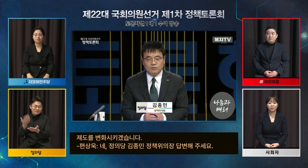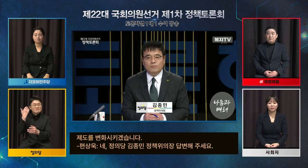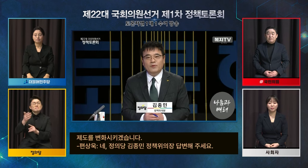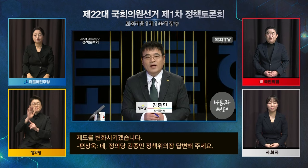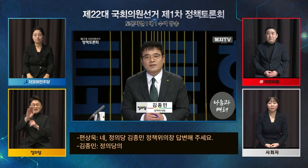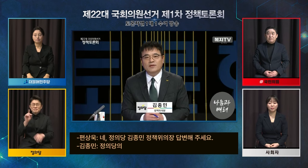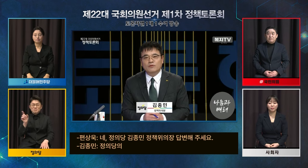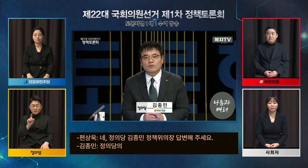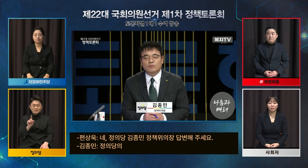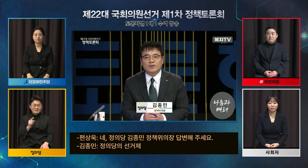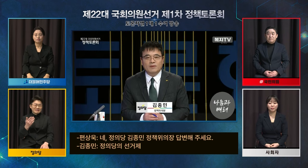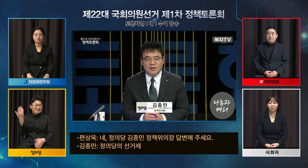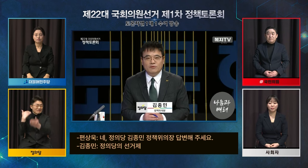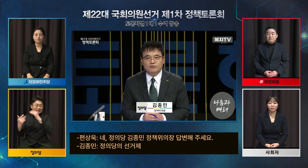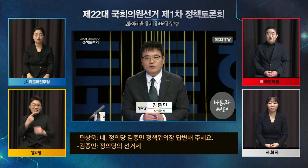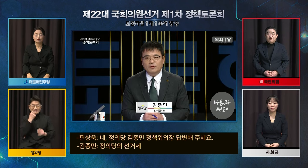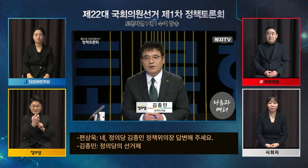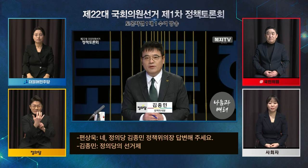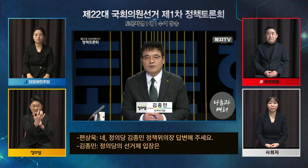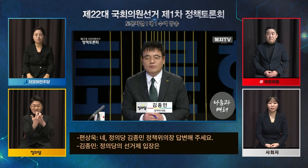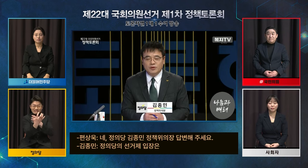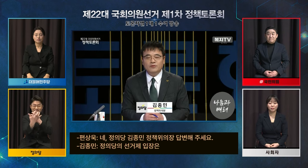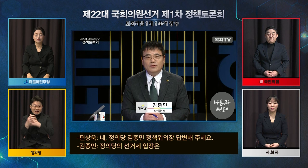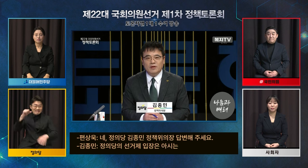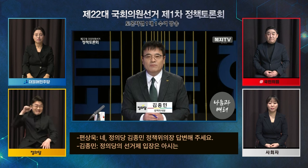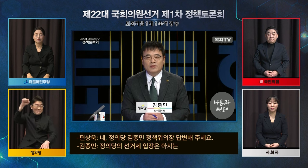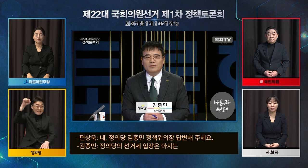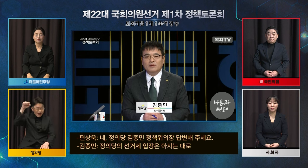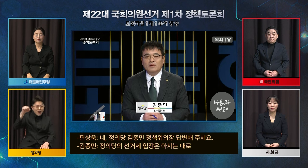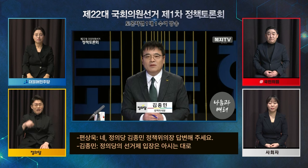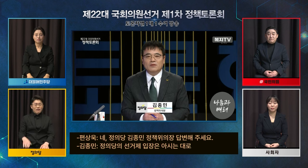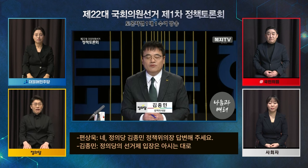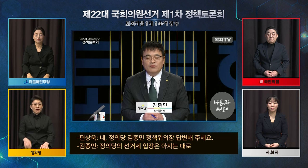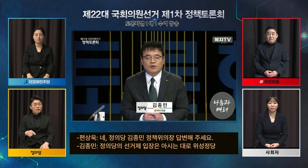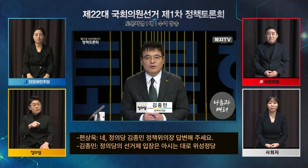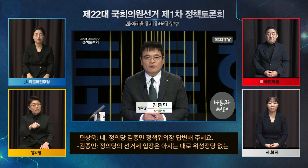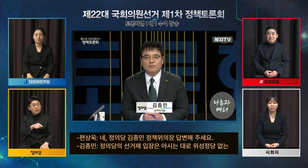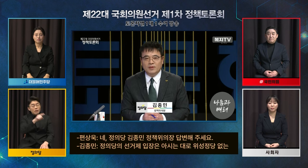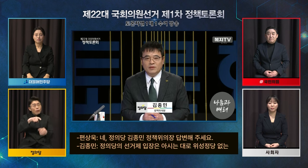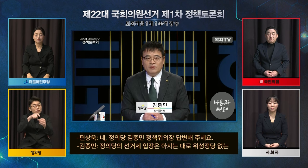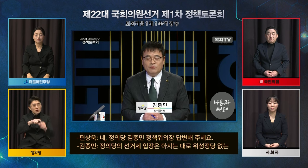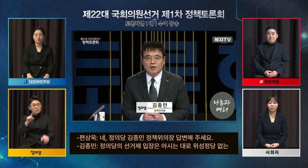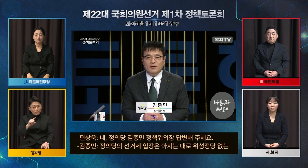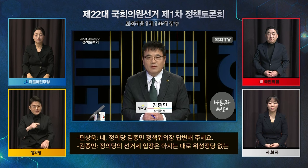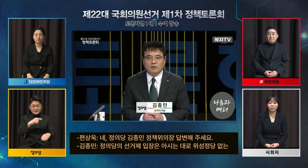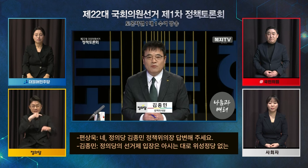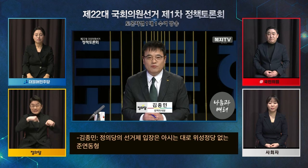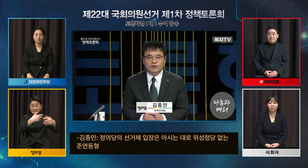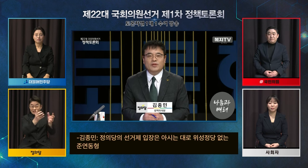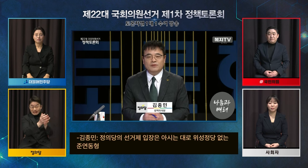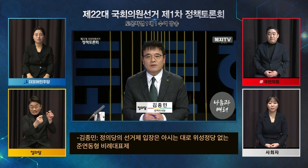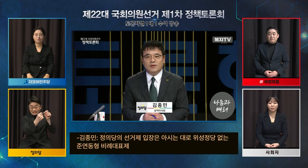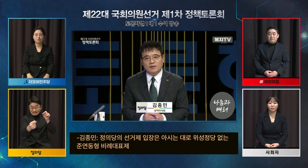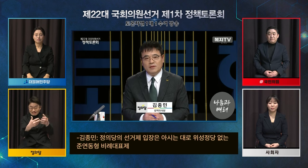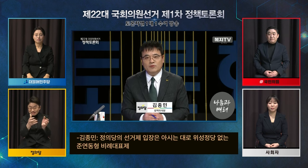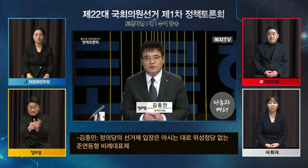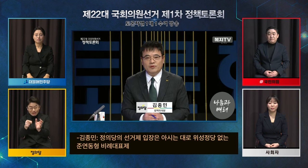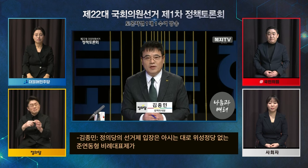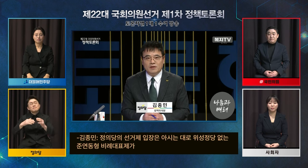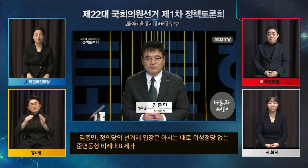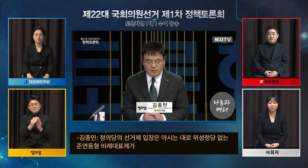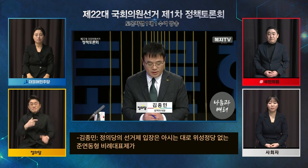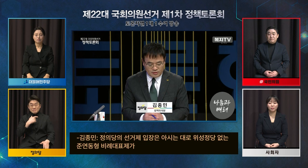촛불항쟁으로 국민들이 만들어주셨던 위성정당 없는 준염동형 비례제도가 그대로 유지돼서 다당대